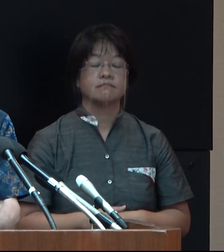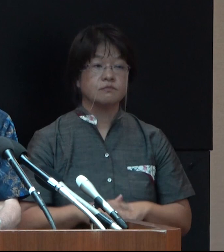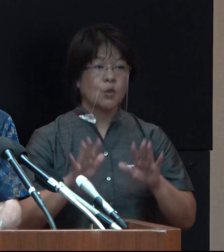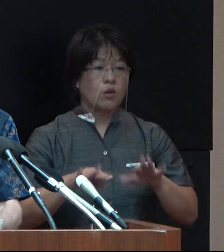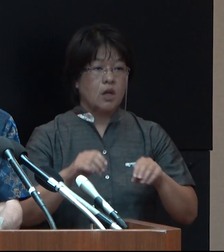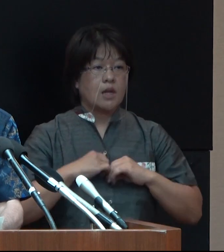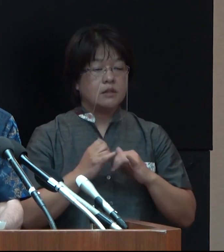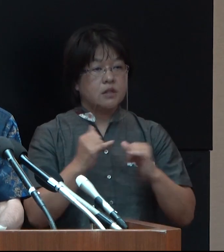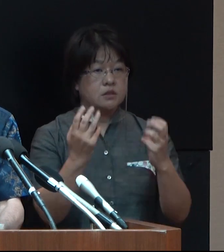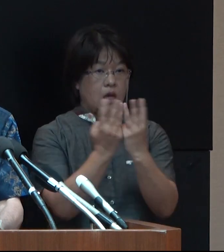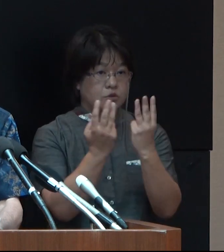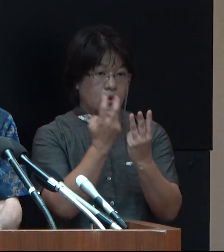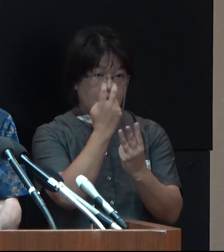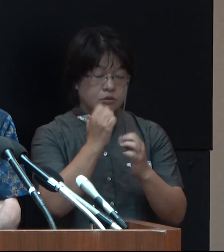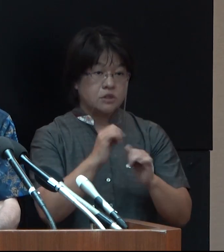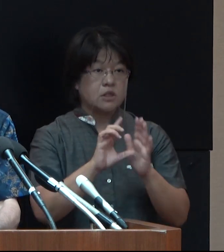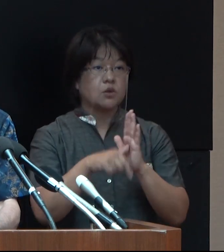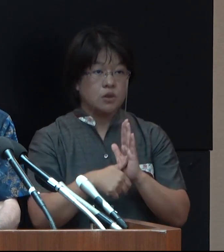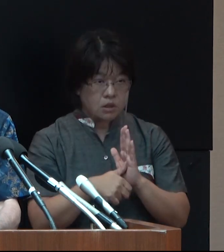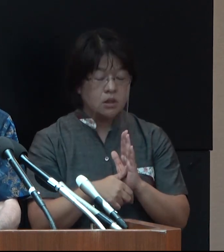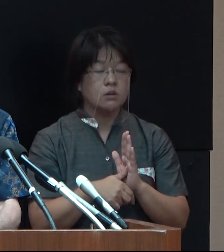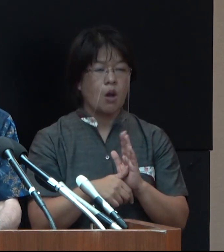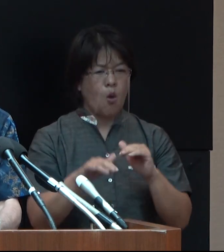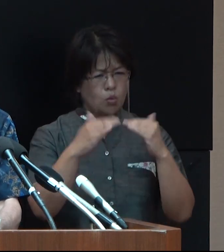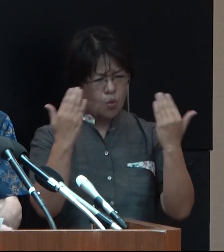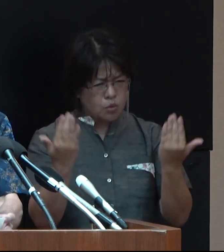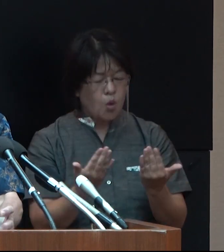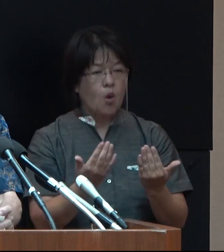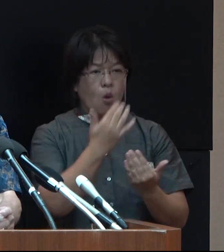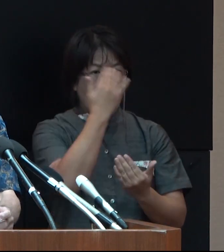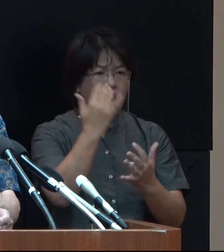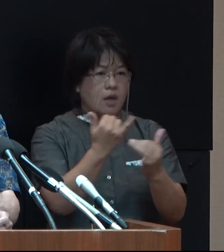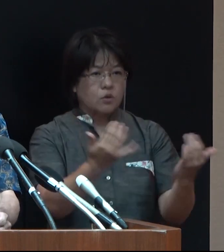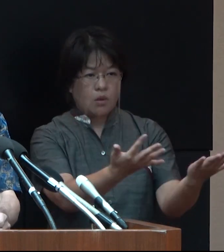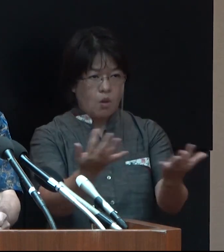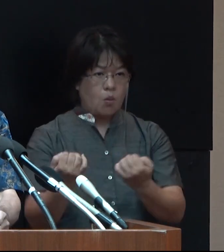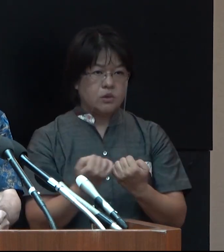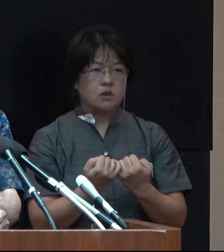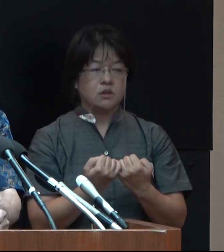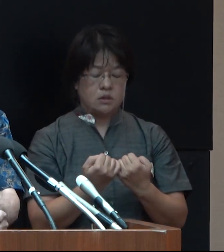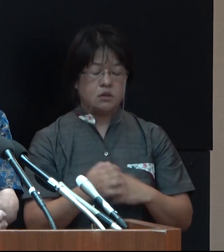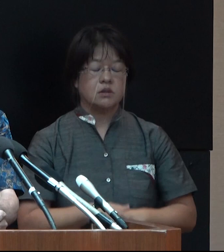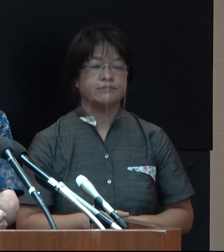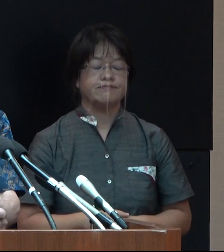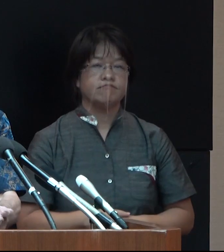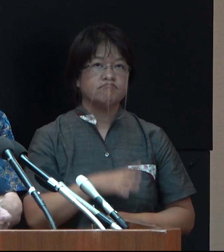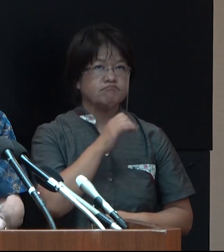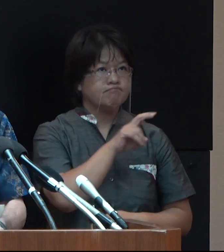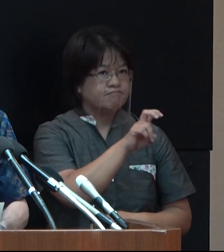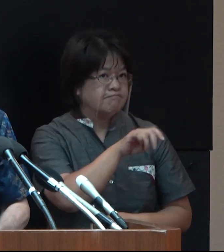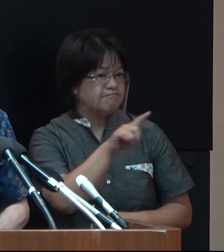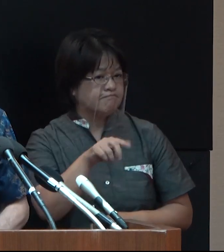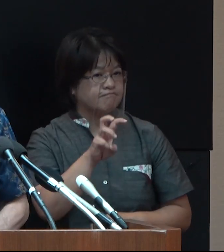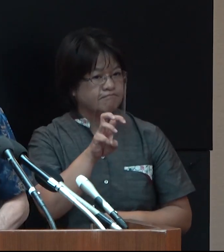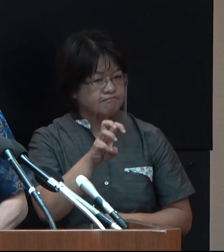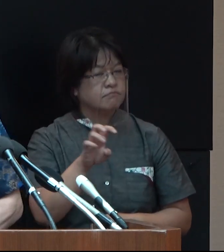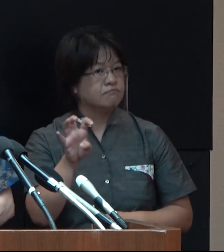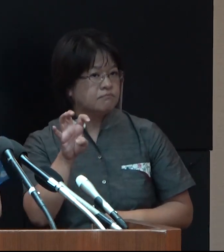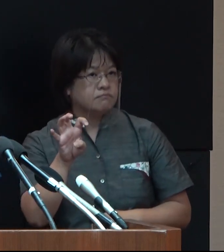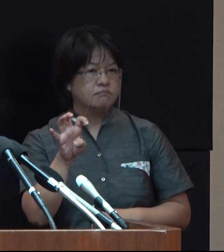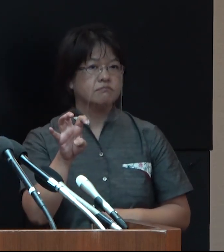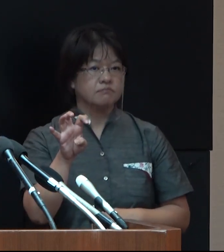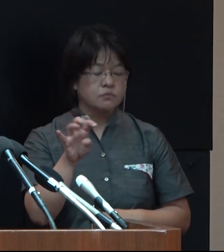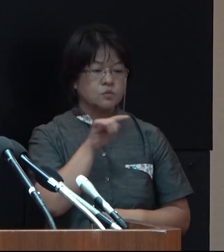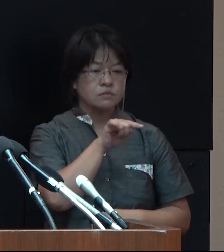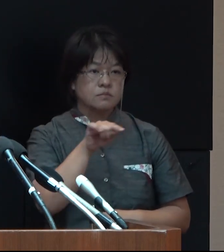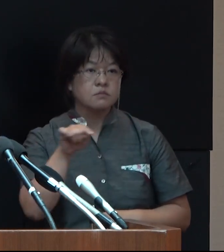感染者数を見ると圧倒的に若い方々が多いです。20代、30代、40代、こういう方